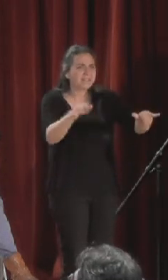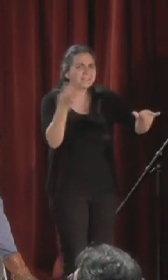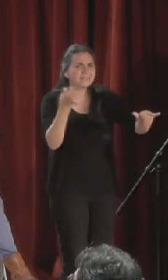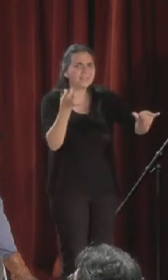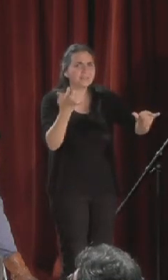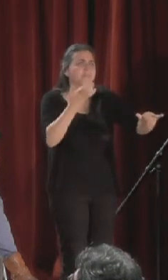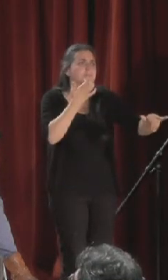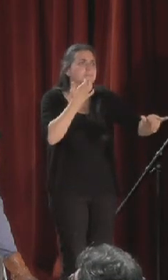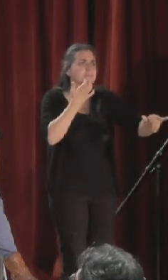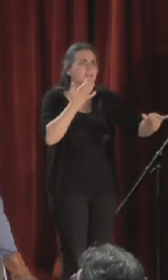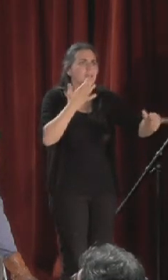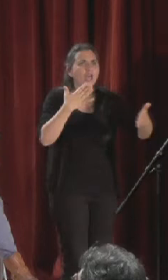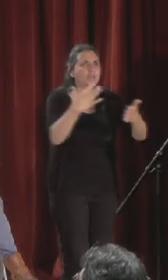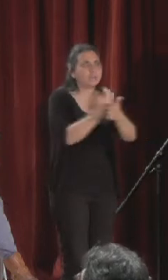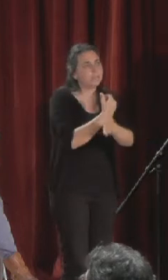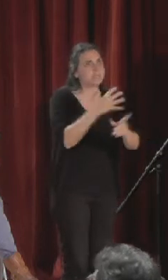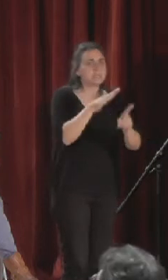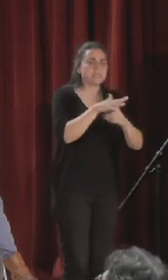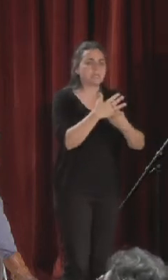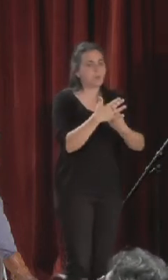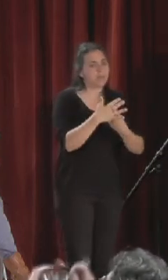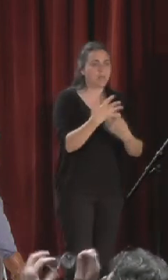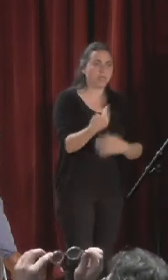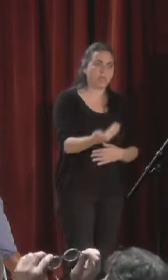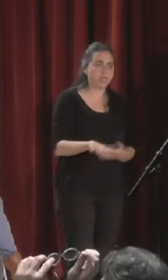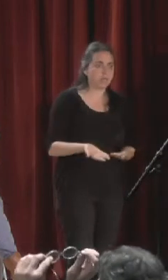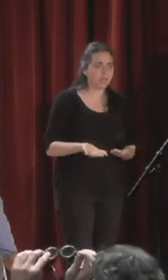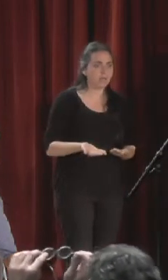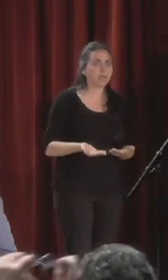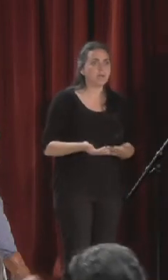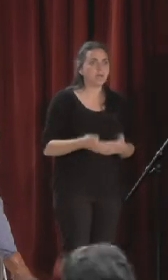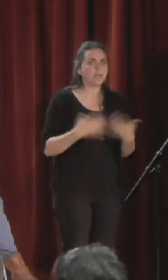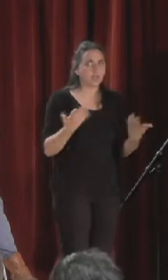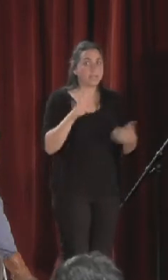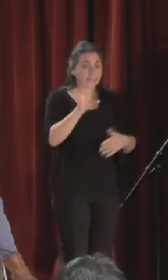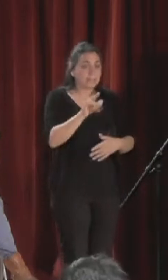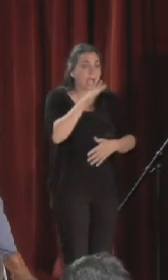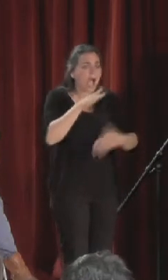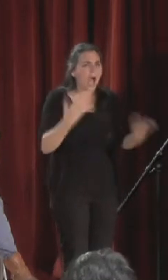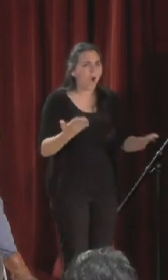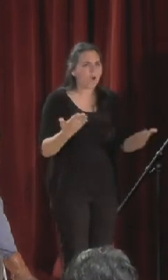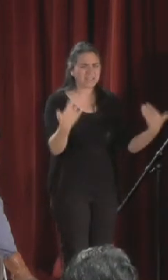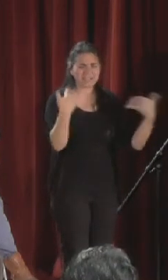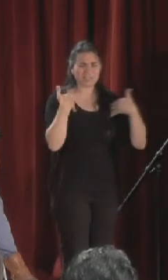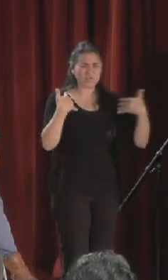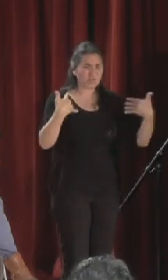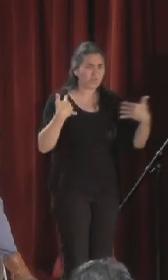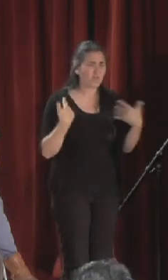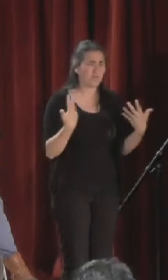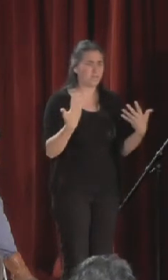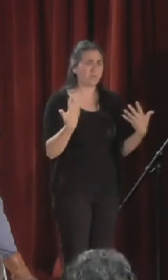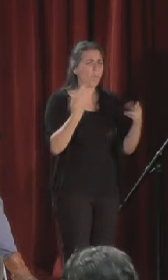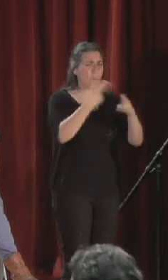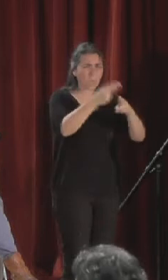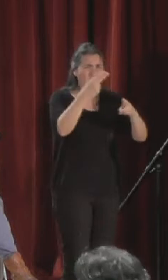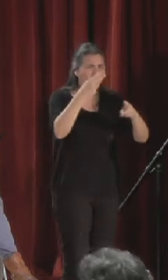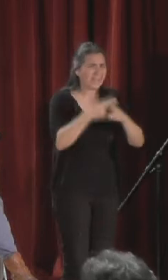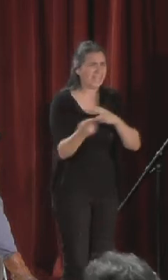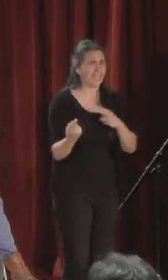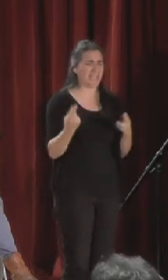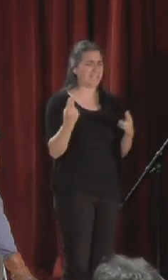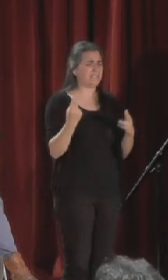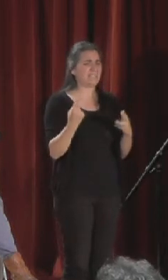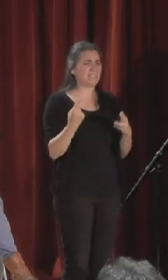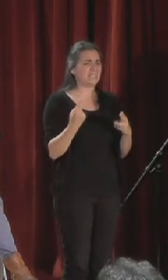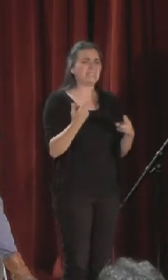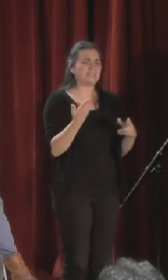todo como está. Sí que é verdad que estamos a sufrir unhas políticas de saqueo das institucións, estamos a sufrir